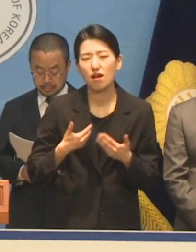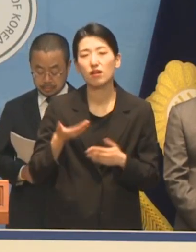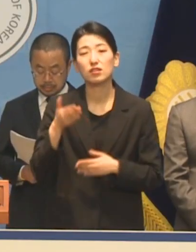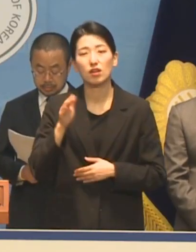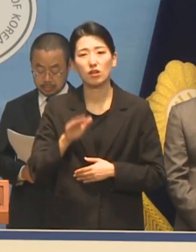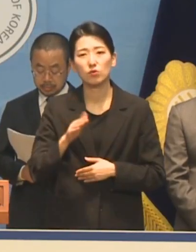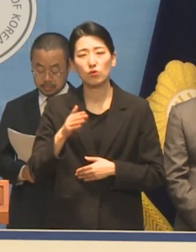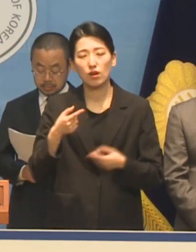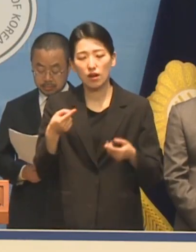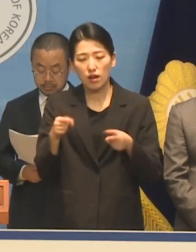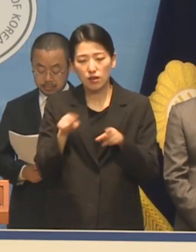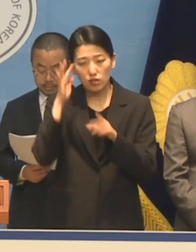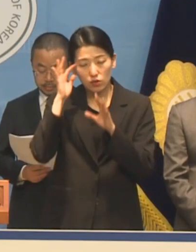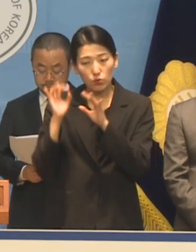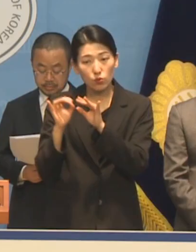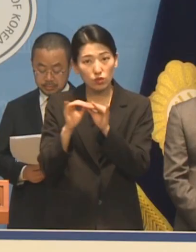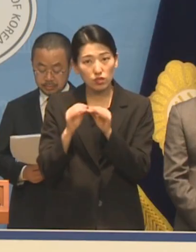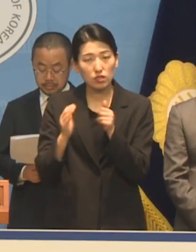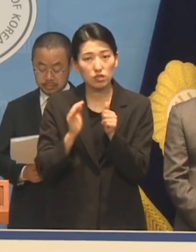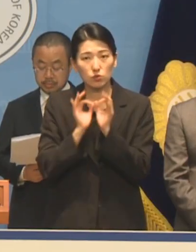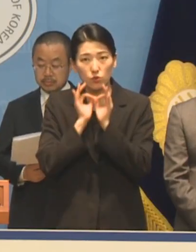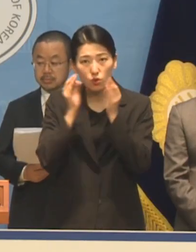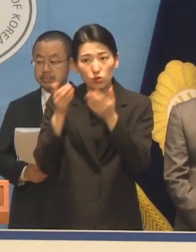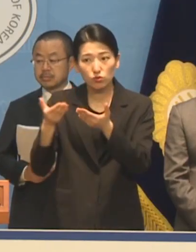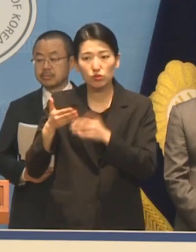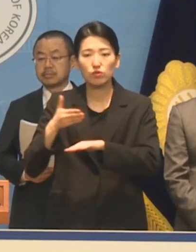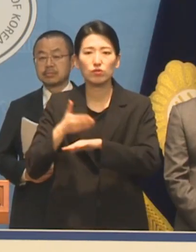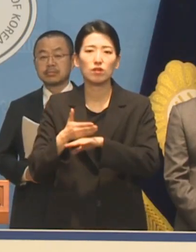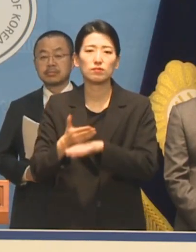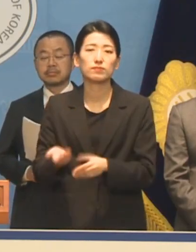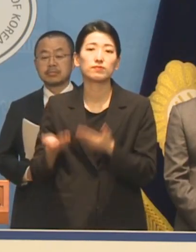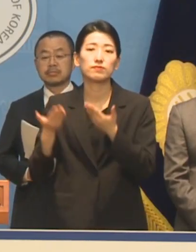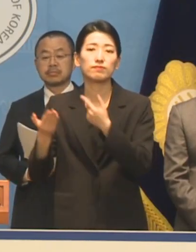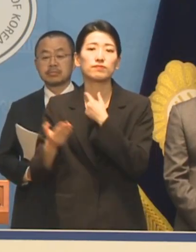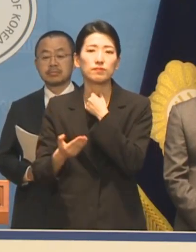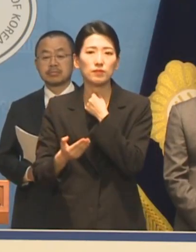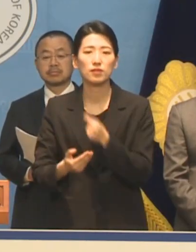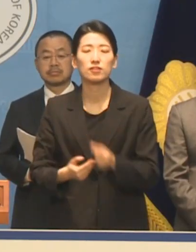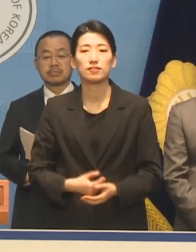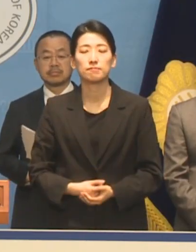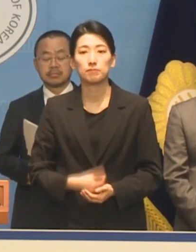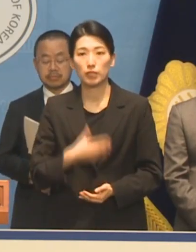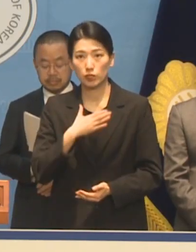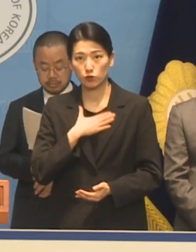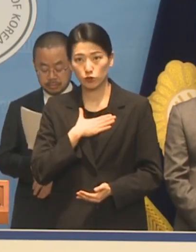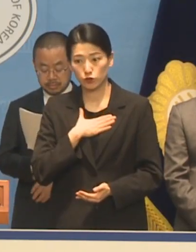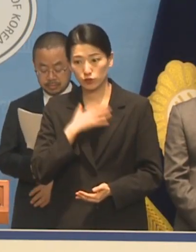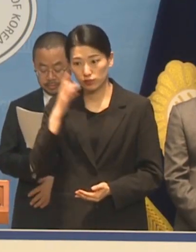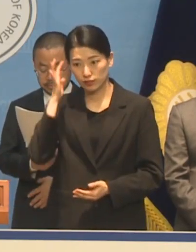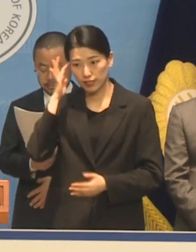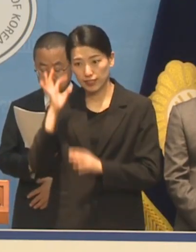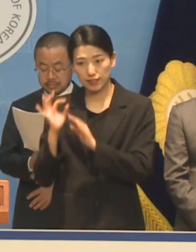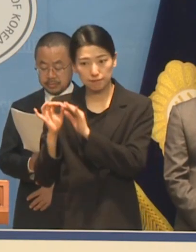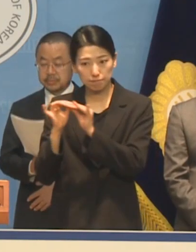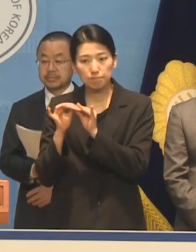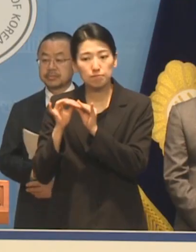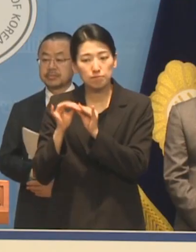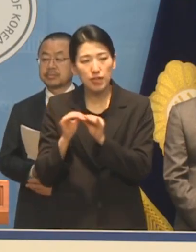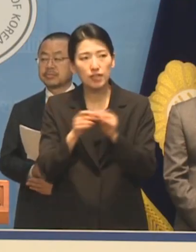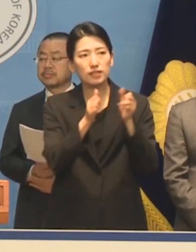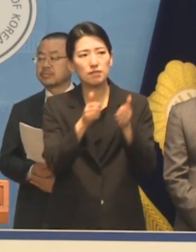모든 분들께 진심으로 감사드립니다. 우리의 뜻이 재판부에 온전히